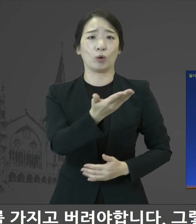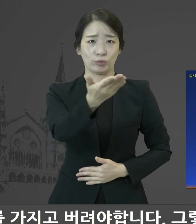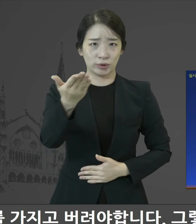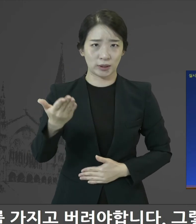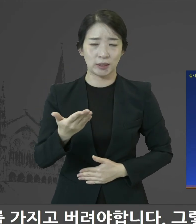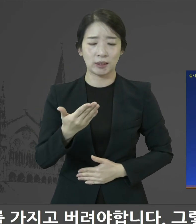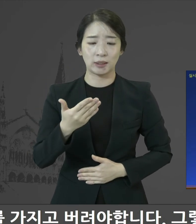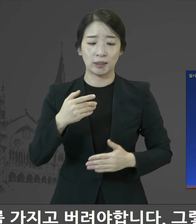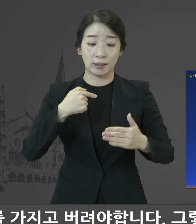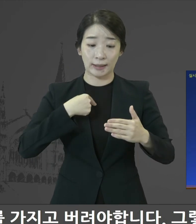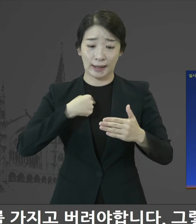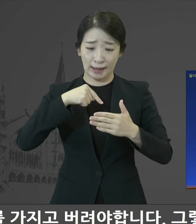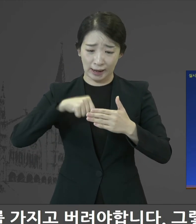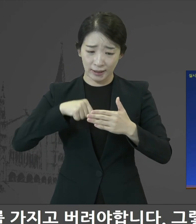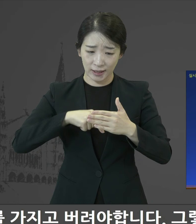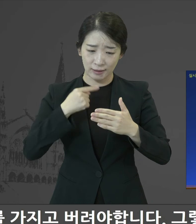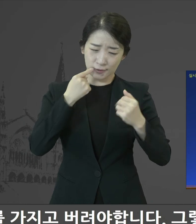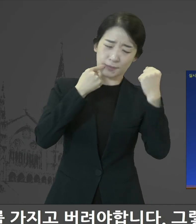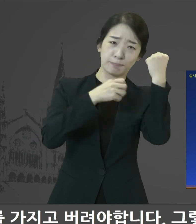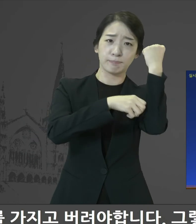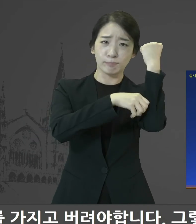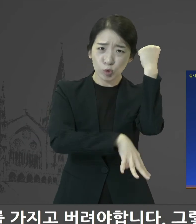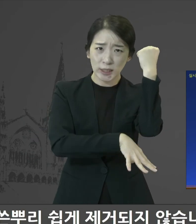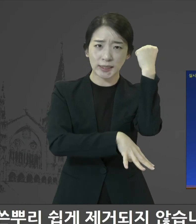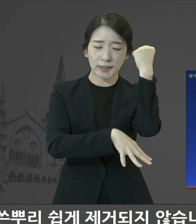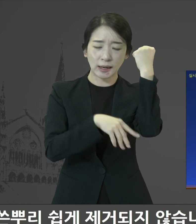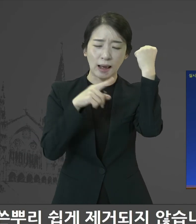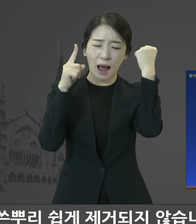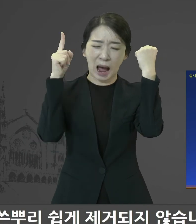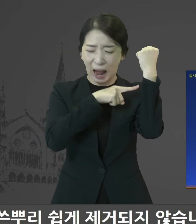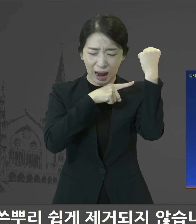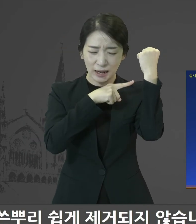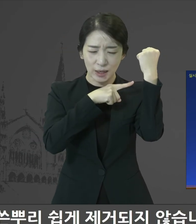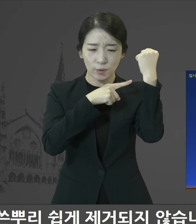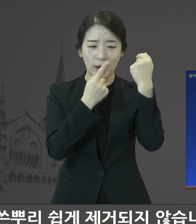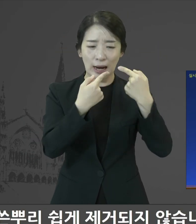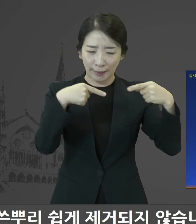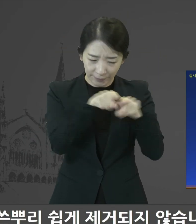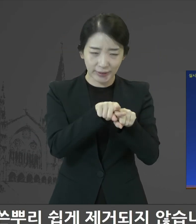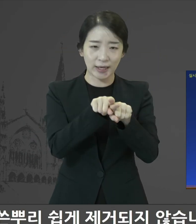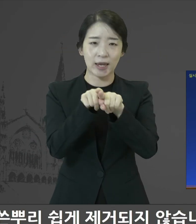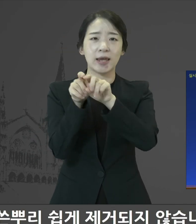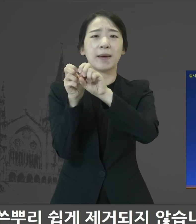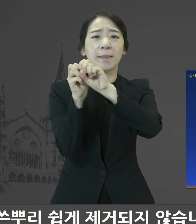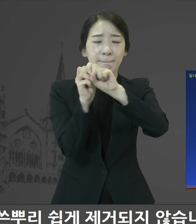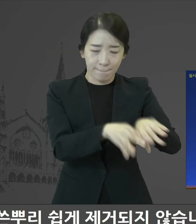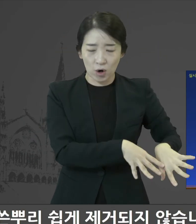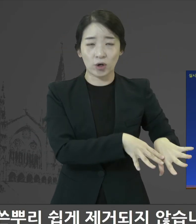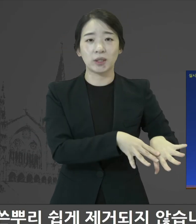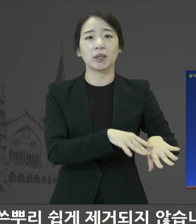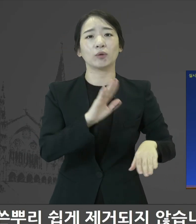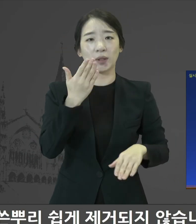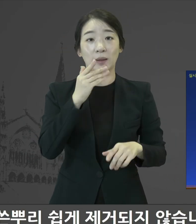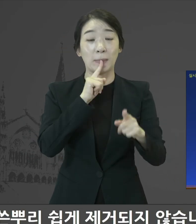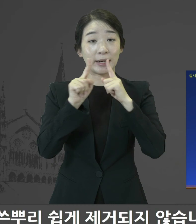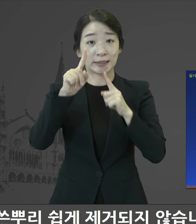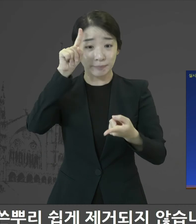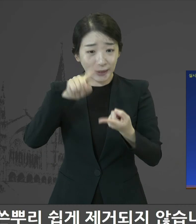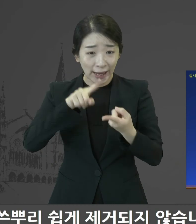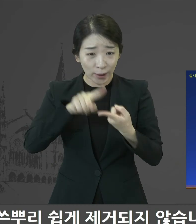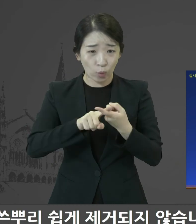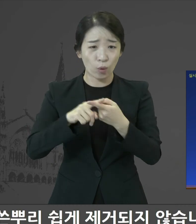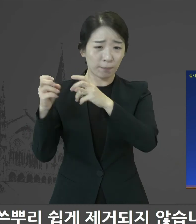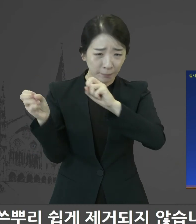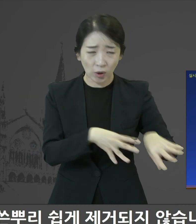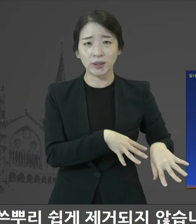뿌리를 악의와 함께 버릴 수 있는 말씀 그대로 일어나는 축복이 일어나기를 소망하며